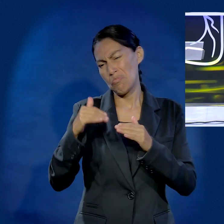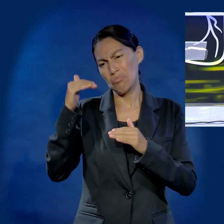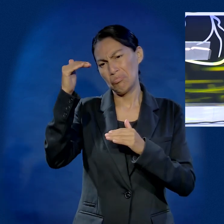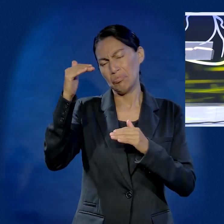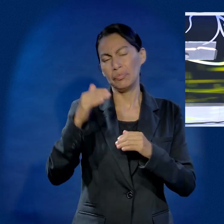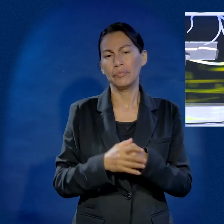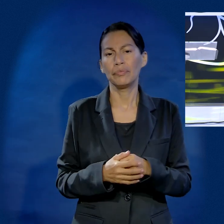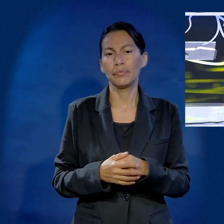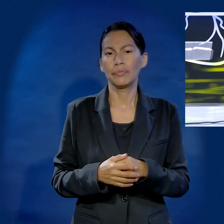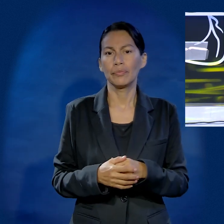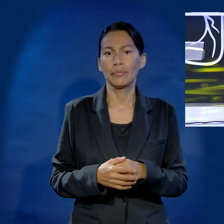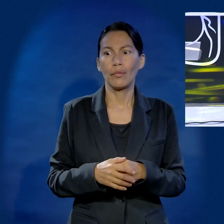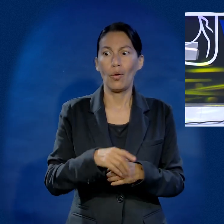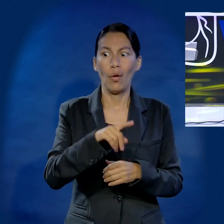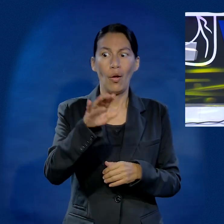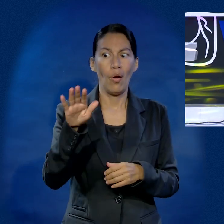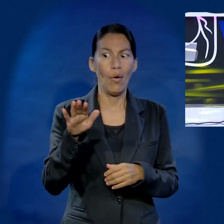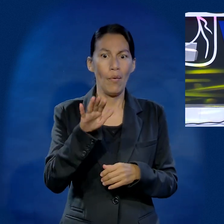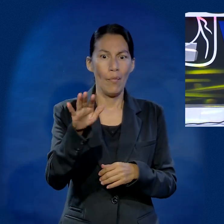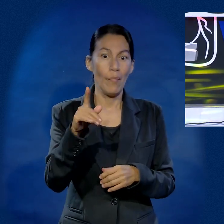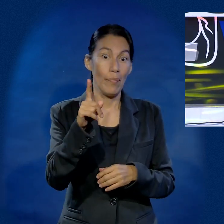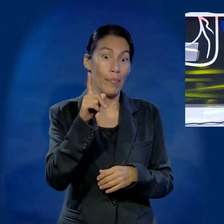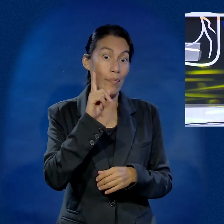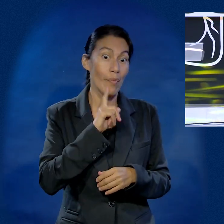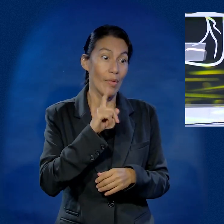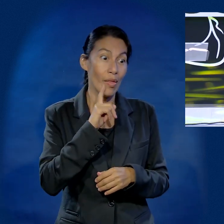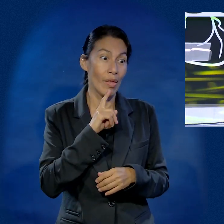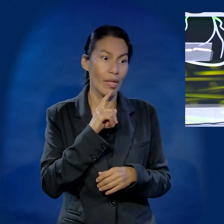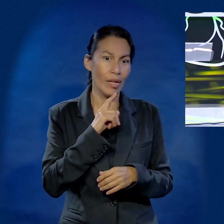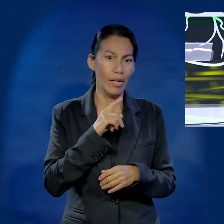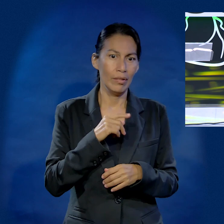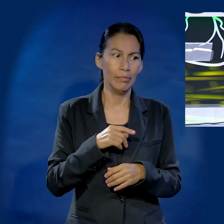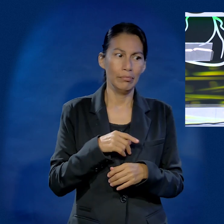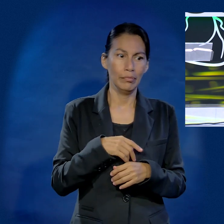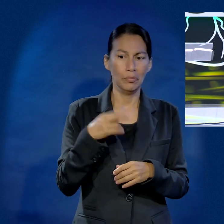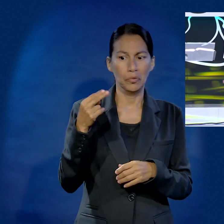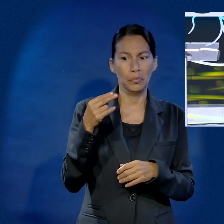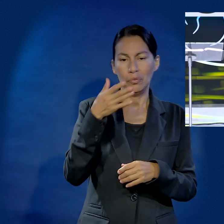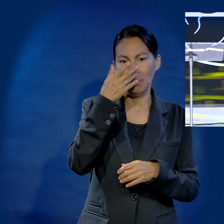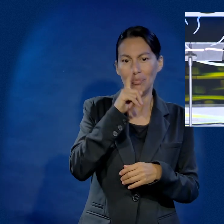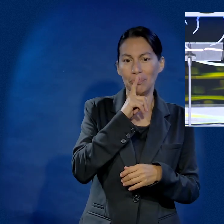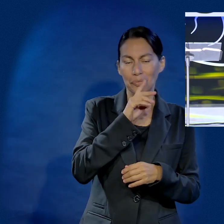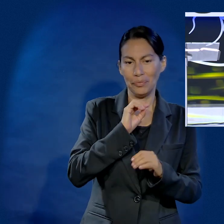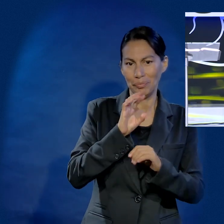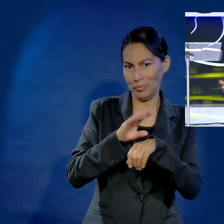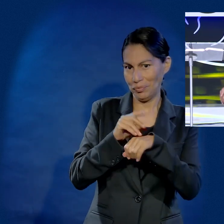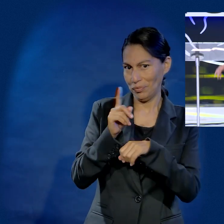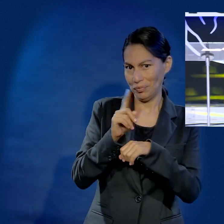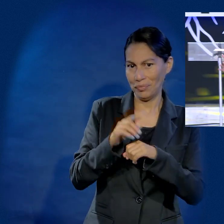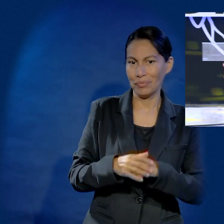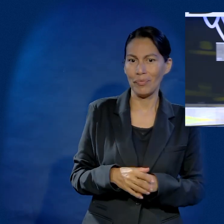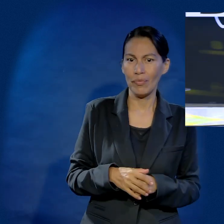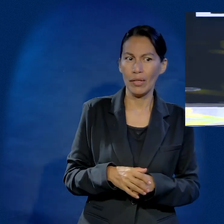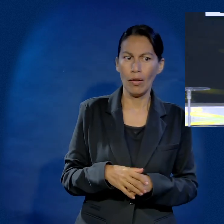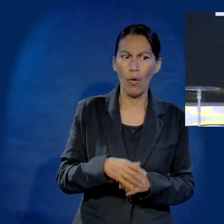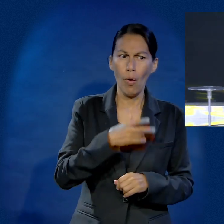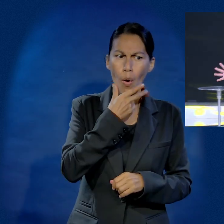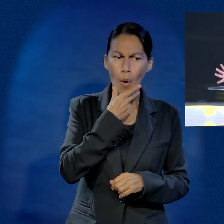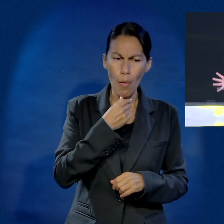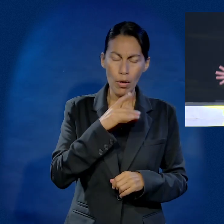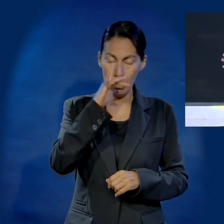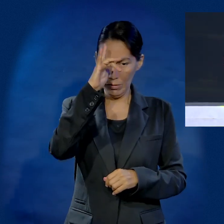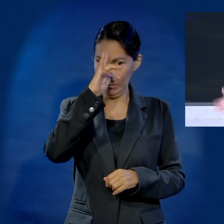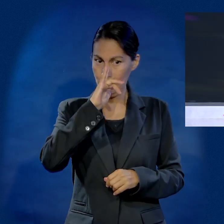siguiente, porque una chica ya más grande, que andaban atrás de una muchacha. No digo el nombre, pero no pedí permiso. Y andaban atrás,